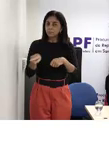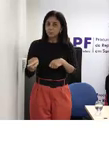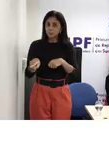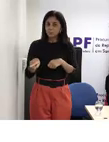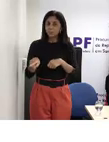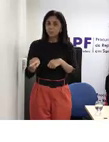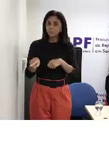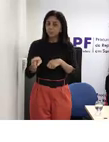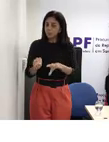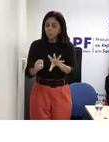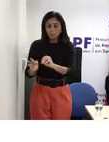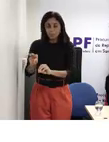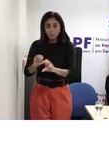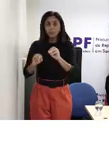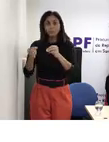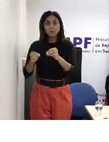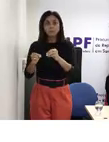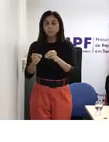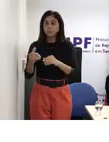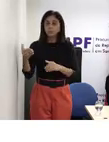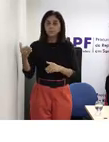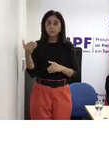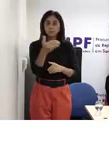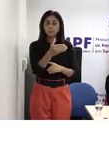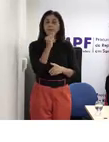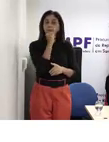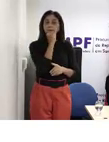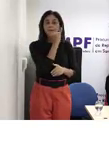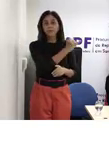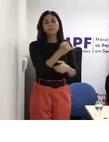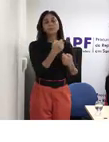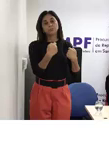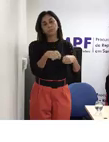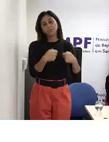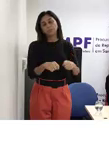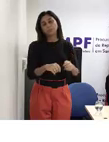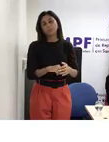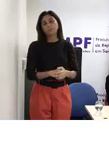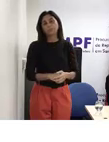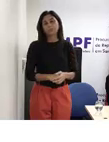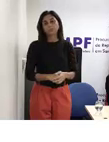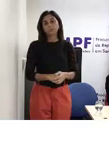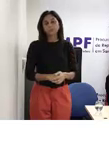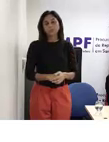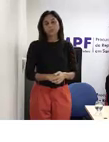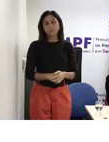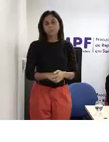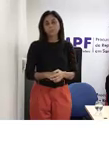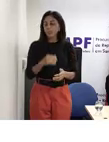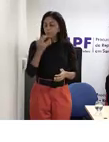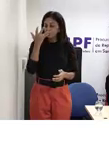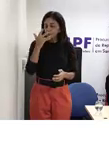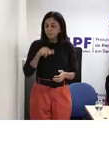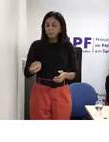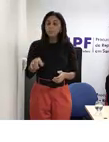uma palestra uma reunião técnica que bem frisou que às vezes a criança Ela não sabe o que tá acontecendo isso é verdade ela não sabe o que tá acontecendo Muitas